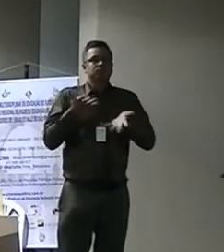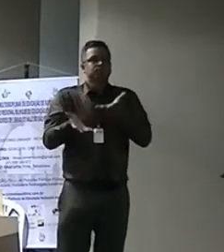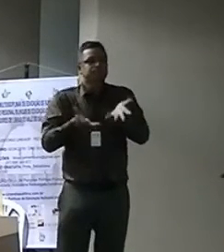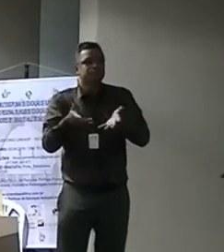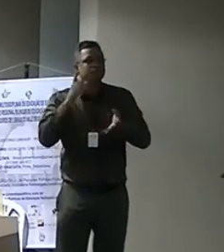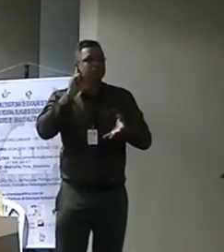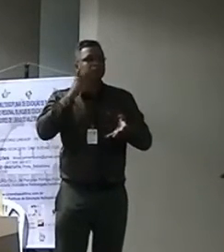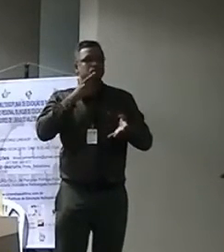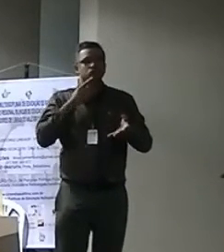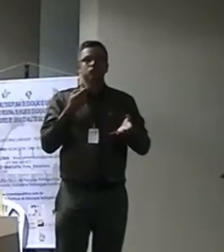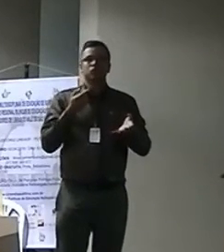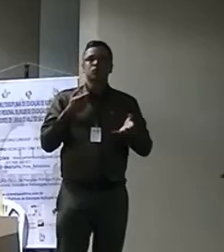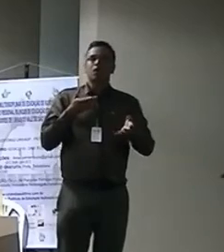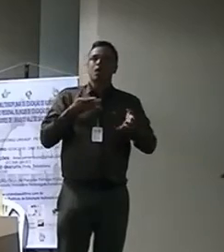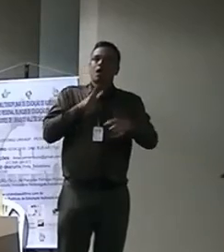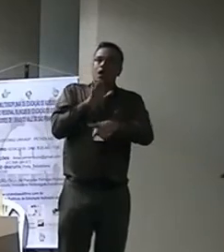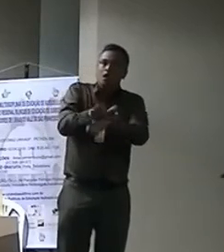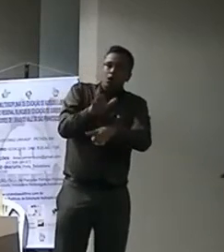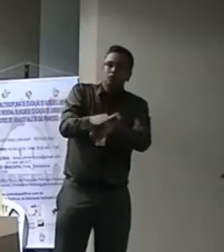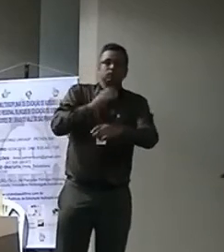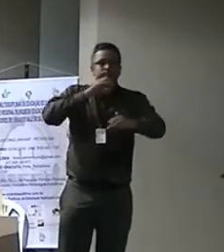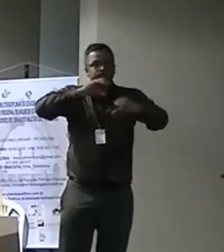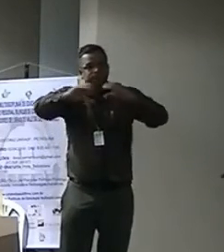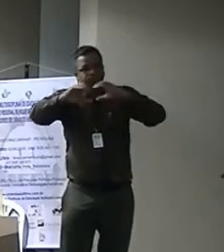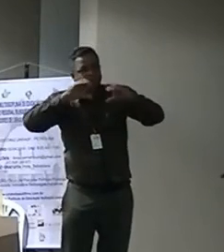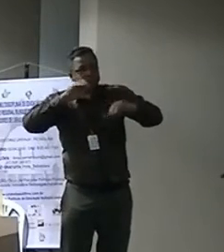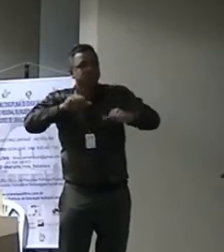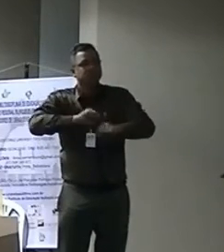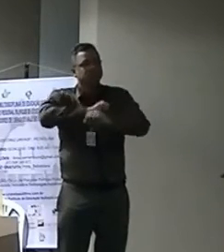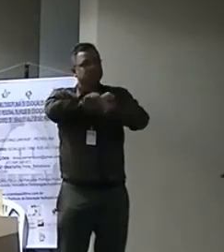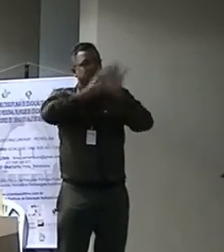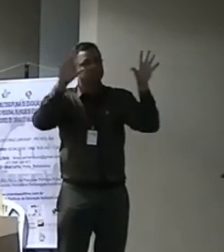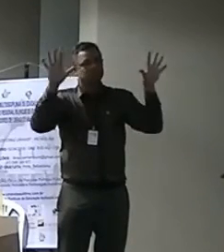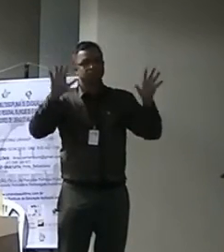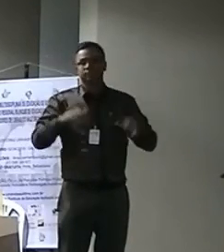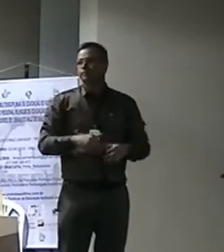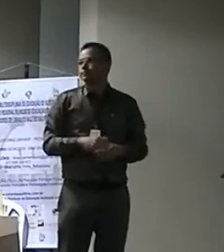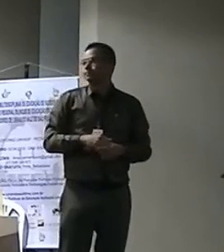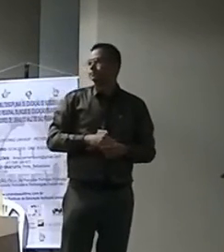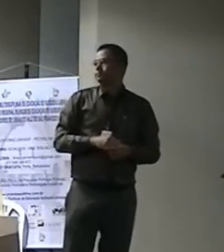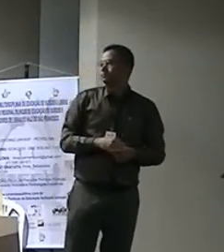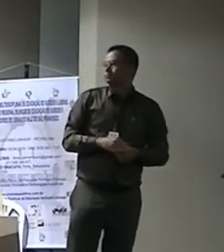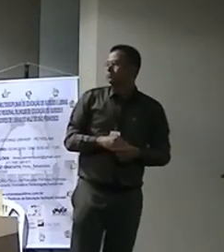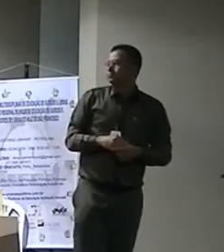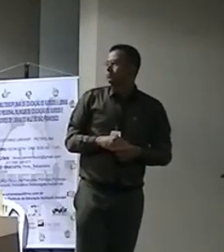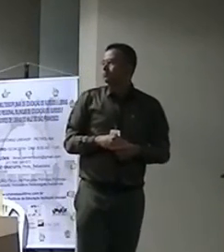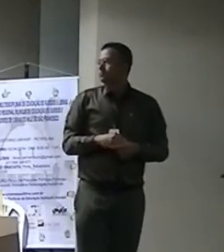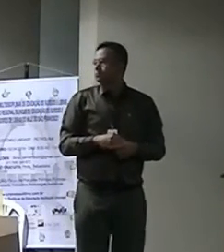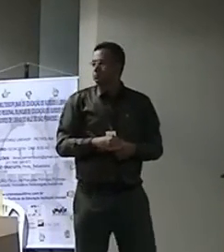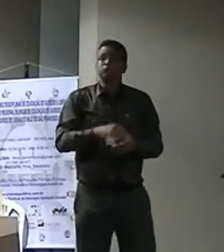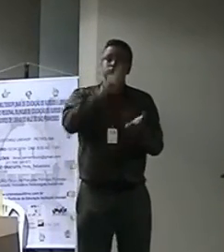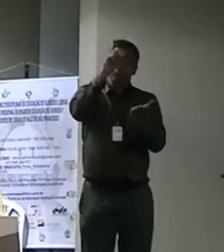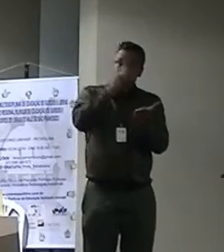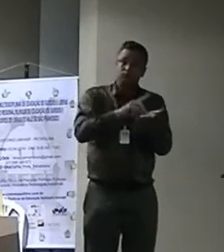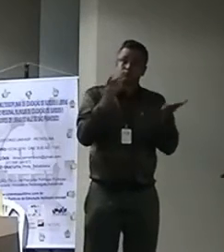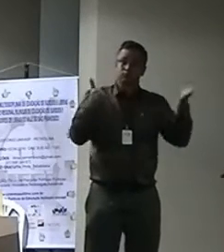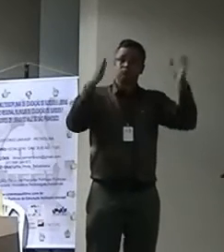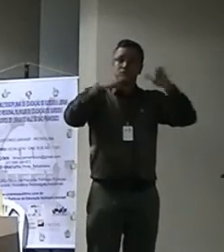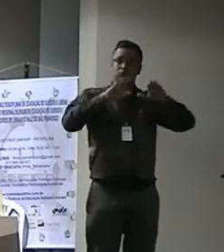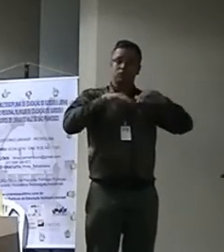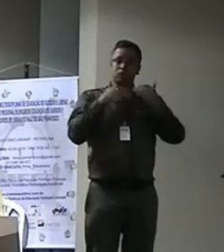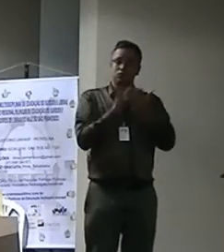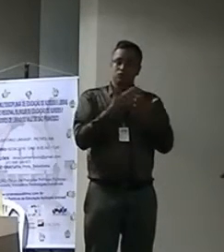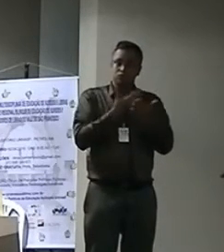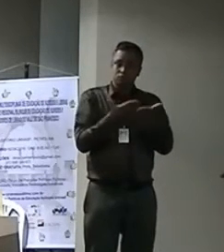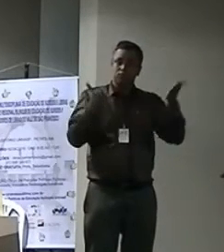para facilitar essa comunicação. Que seja inclusiva verdadeiramente, e está entre aspas